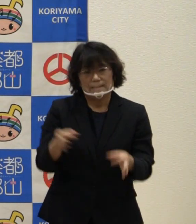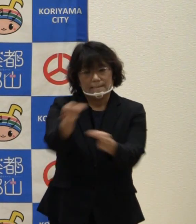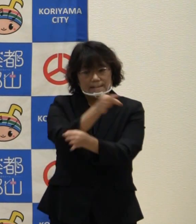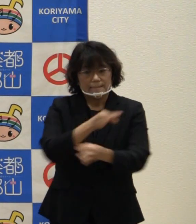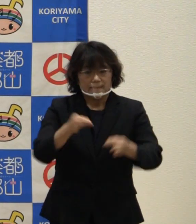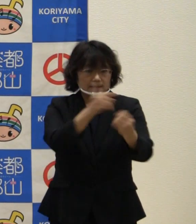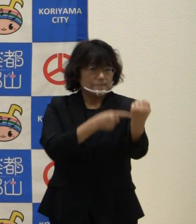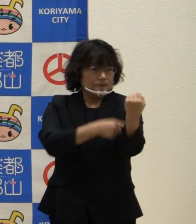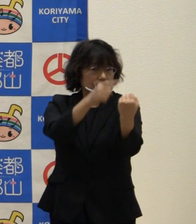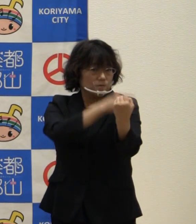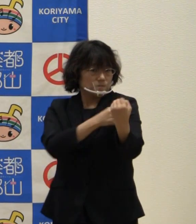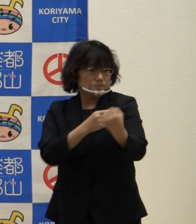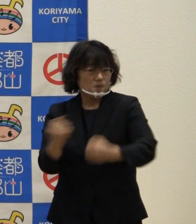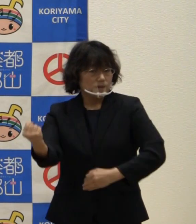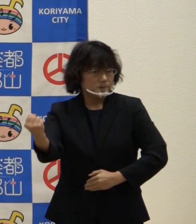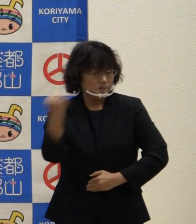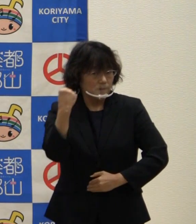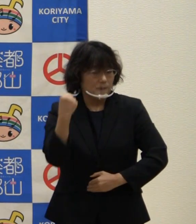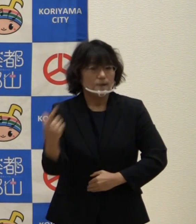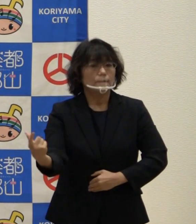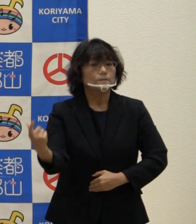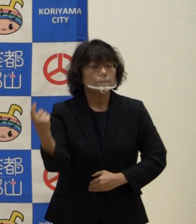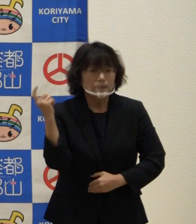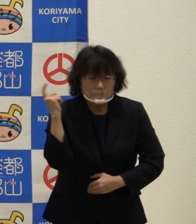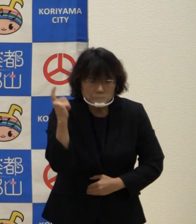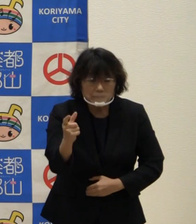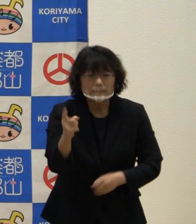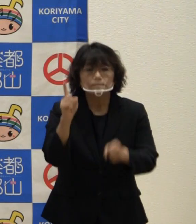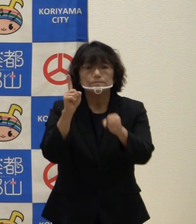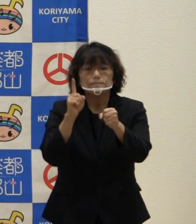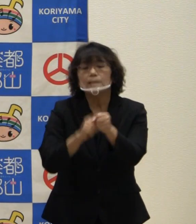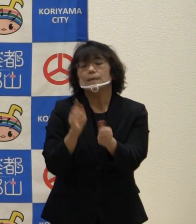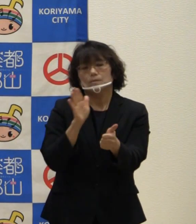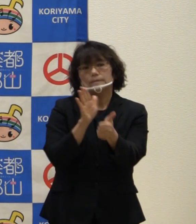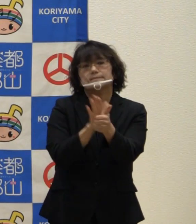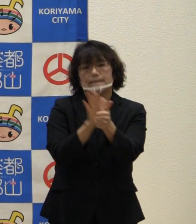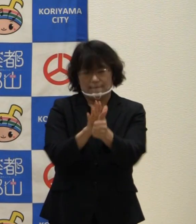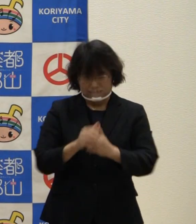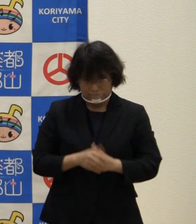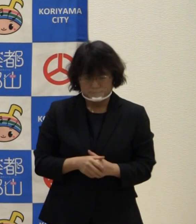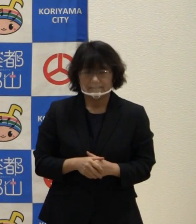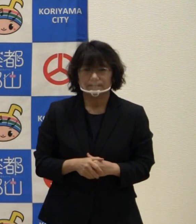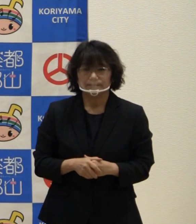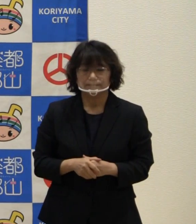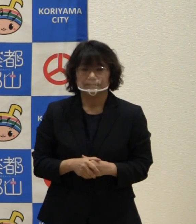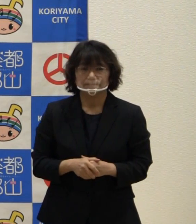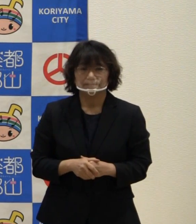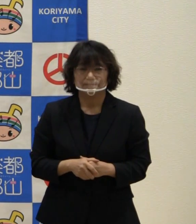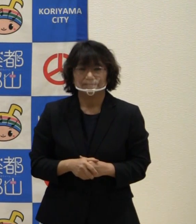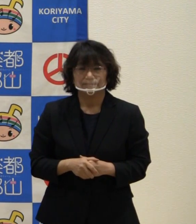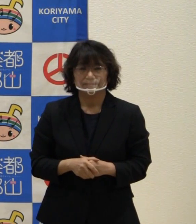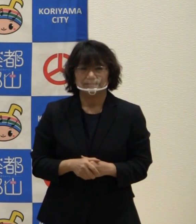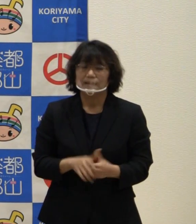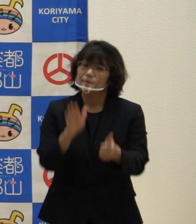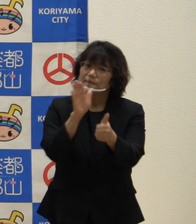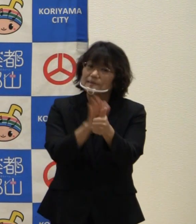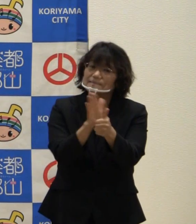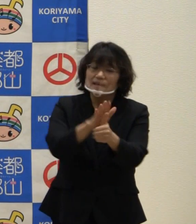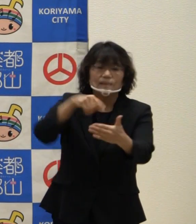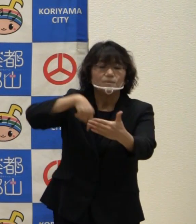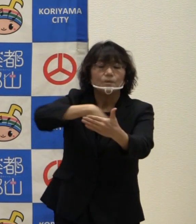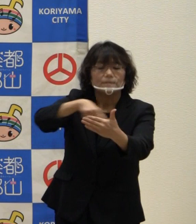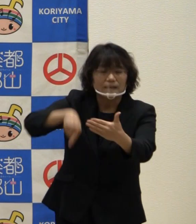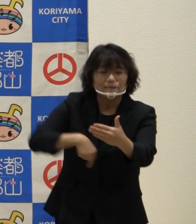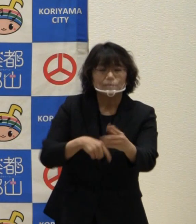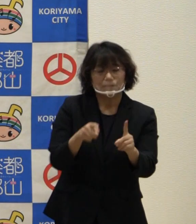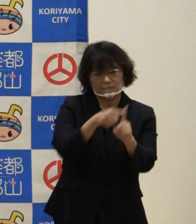資することを目指すものでございます。で、各支援メニューの詳細になりますが16